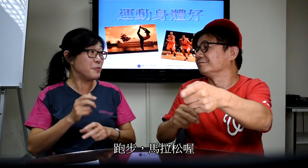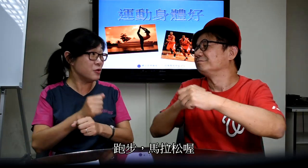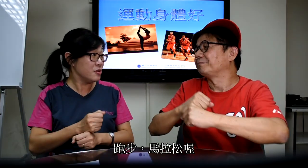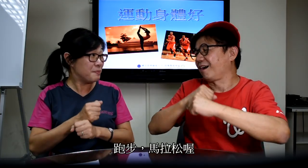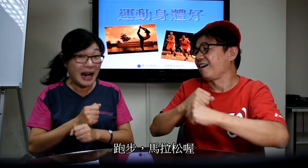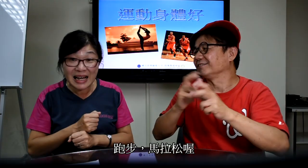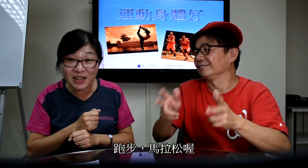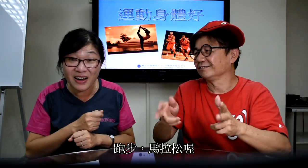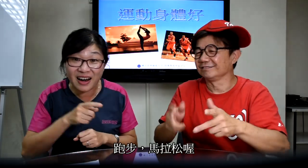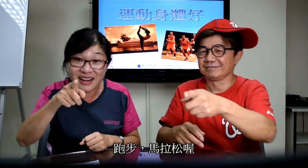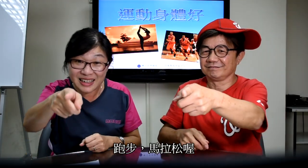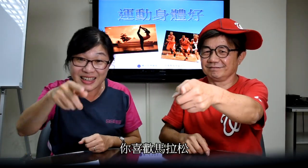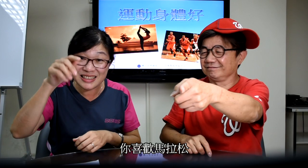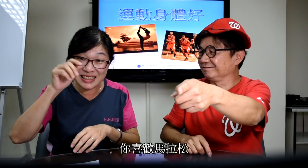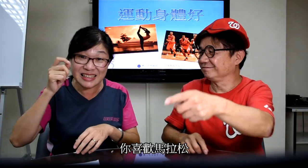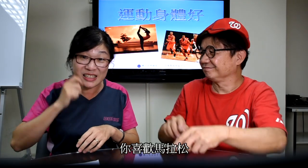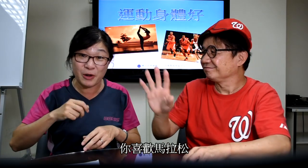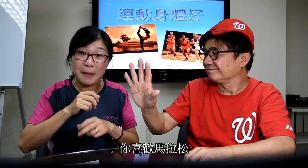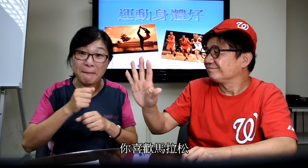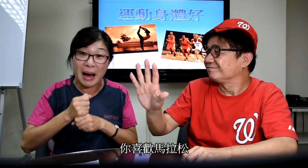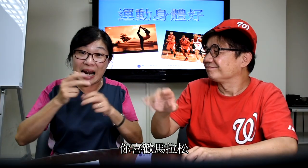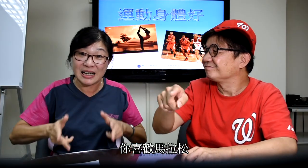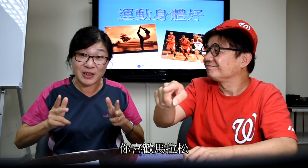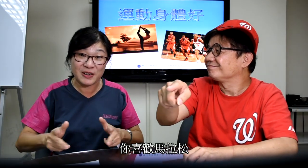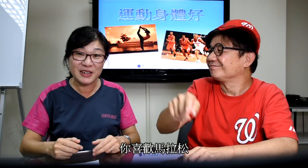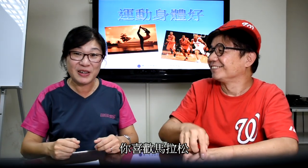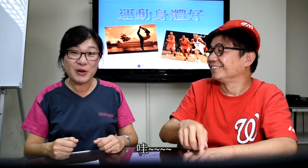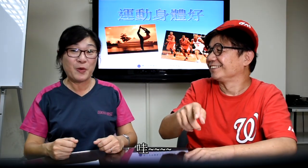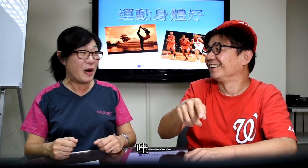跑步，马拉松哦，你喜欢马拉松？哇，